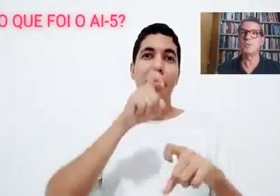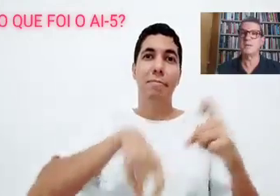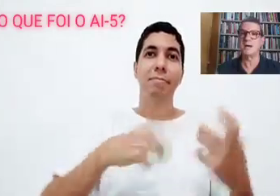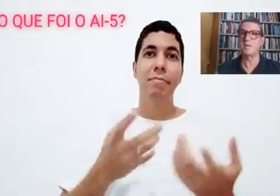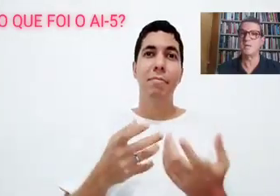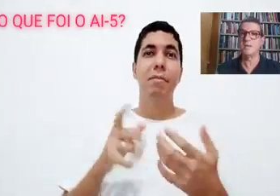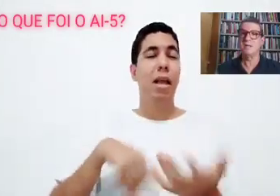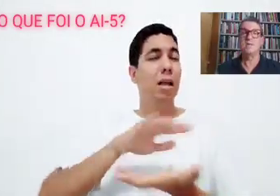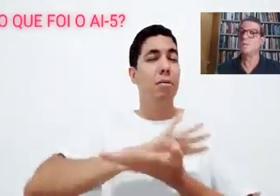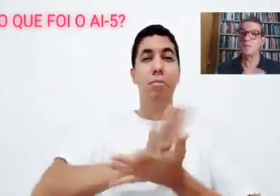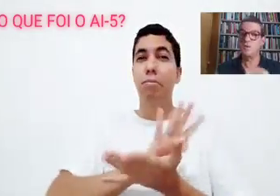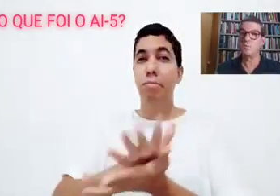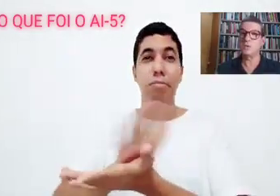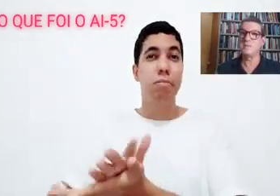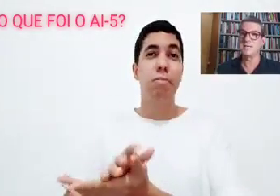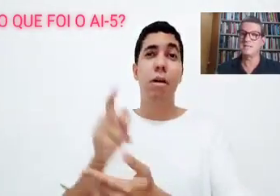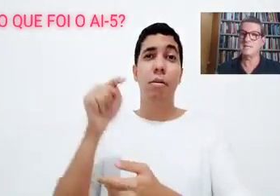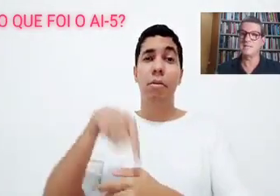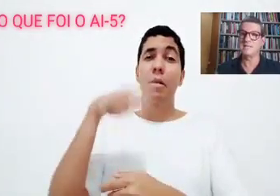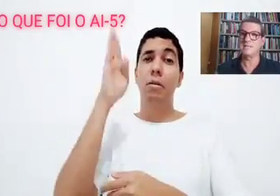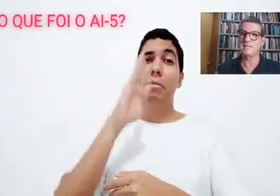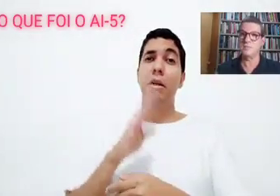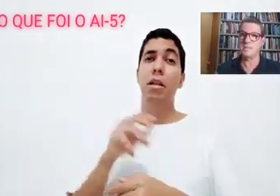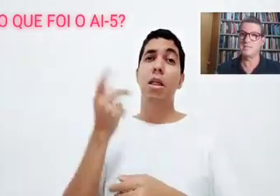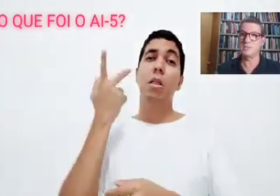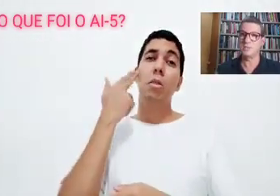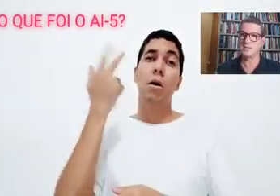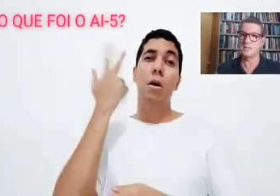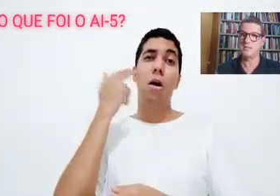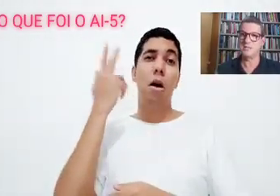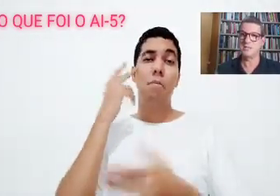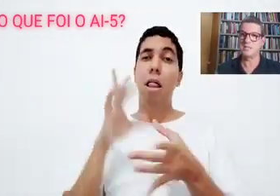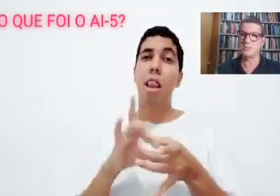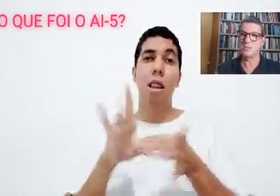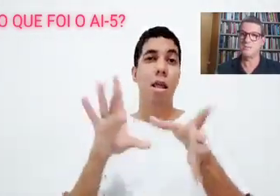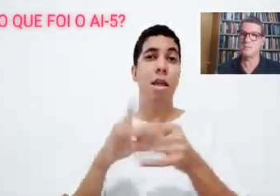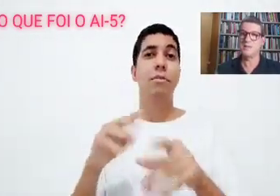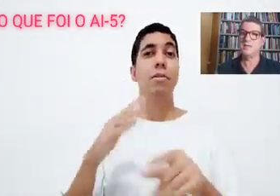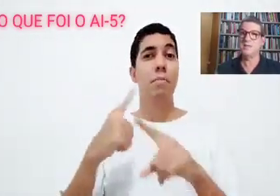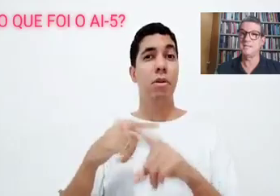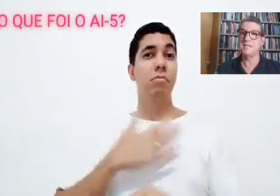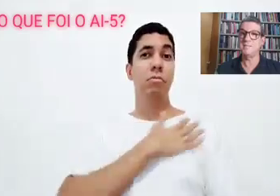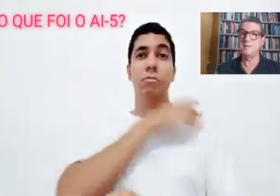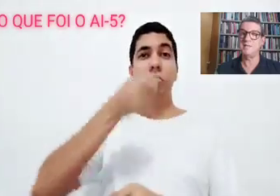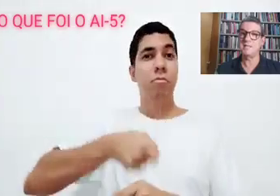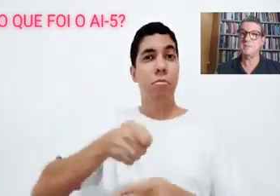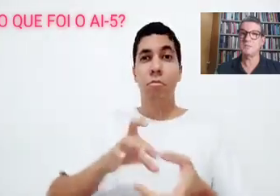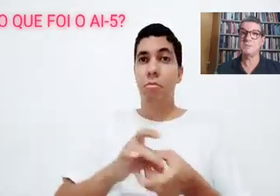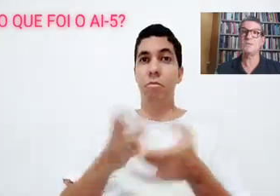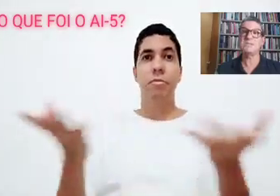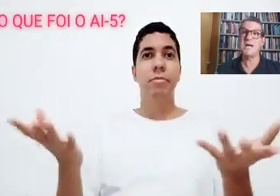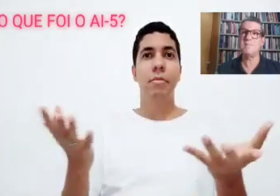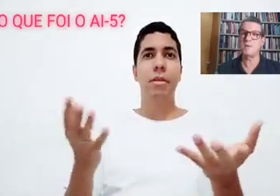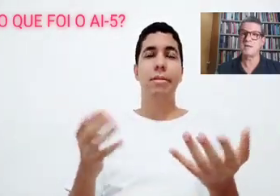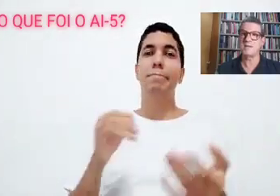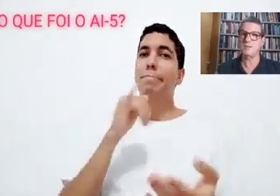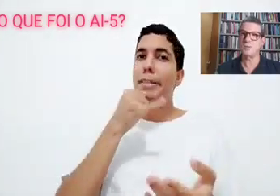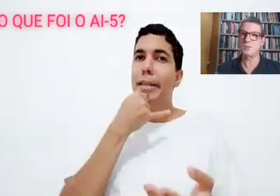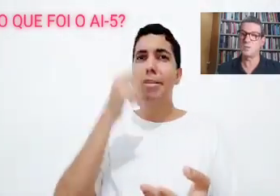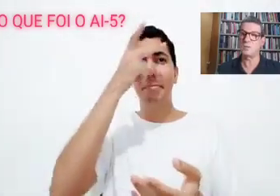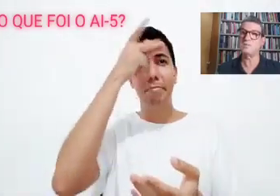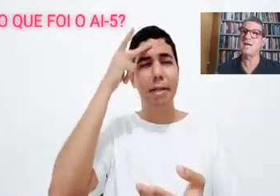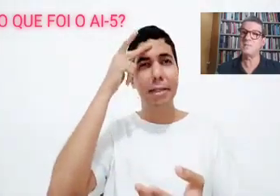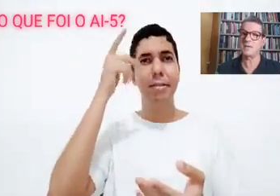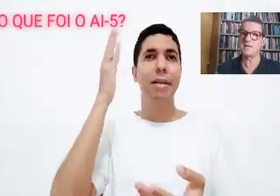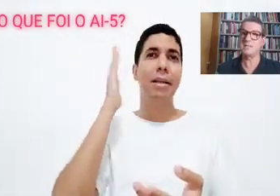é uma coisa muito banal, que foi muito banalizada aqui no Brasil durante a ditadura, e a gente lamenta que as pessoas não saibam o que é